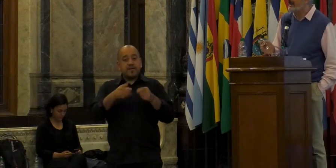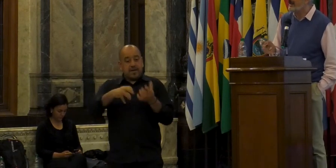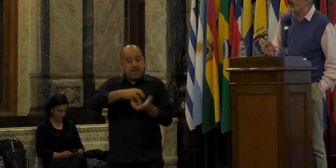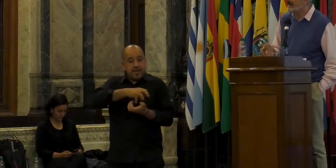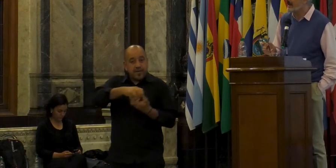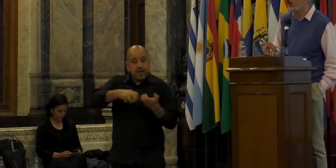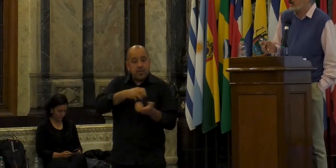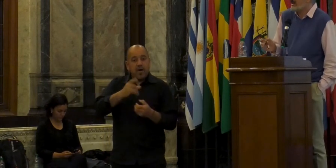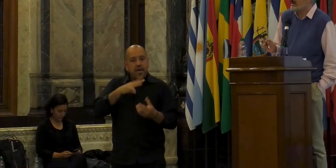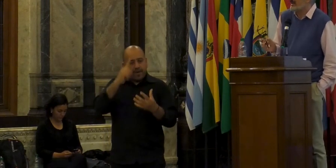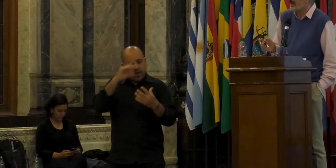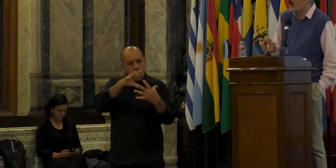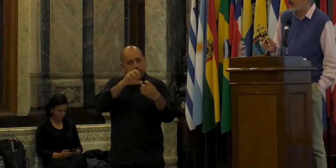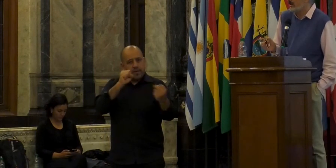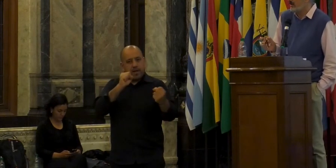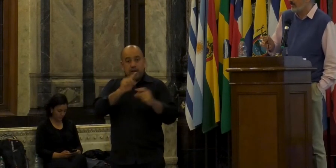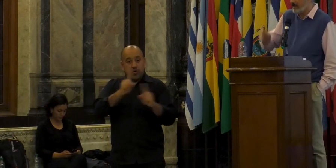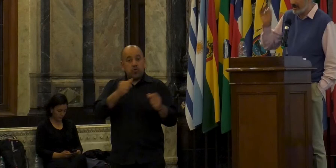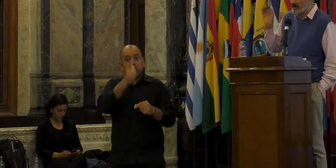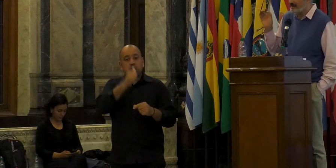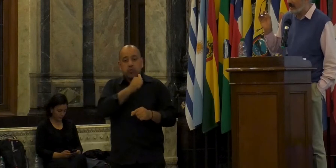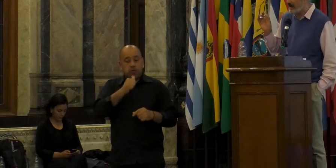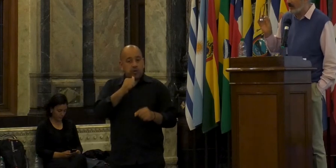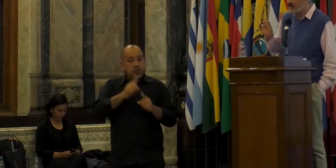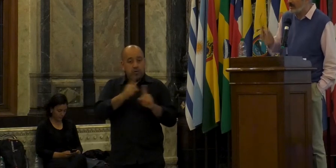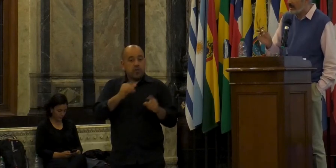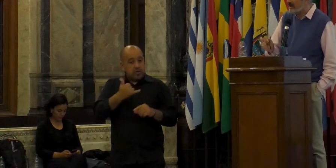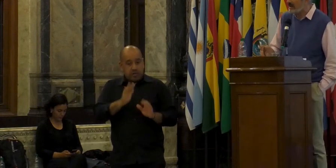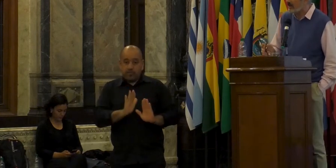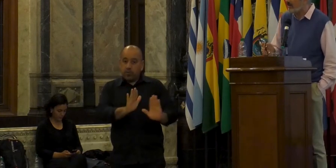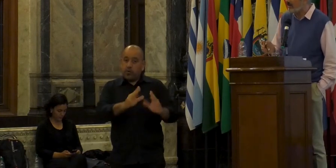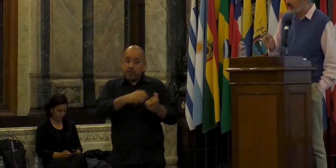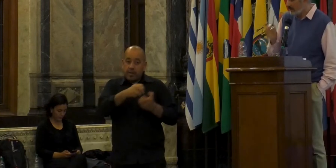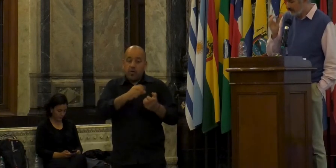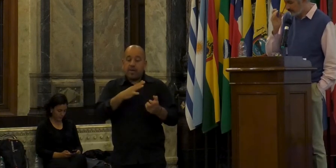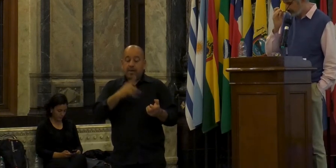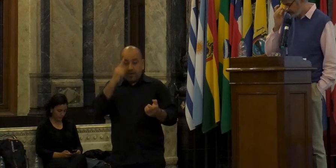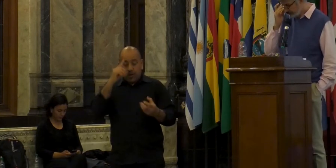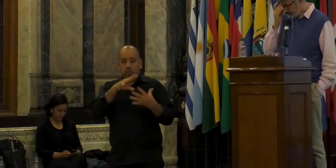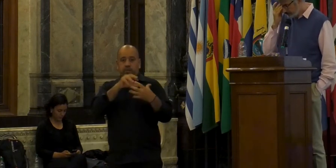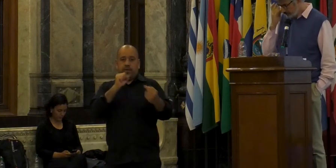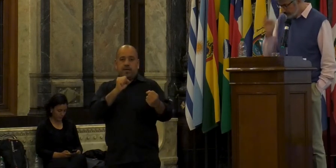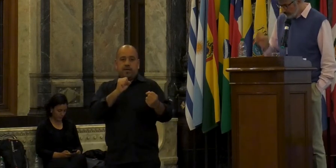de entender, no de desenredarlo, porque para eso ya está enredado, sino de entenderlo.